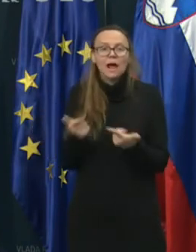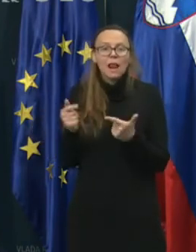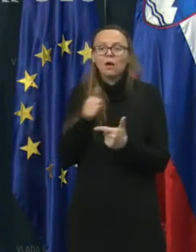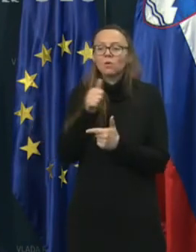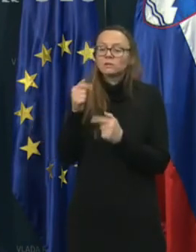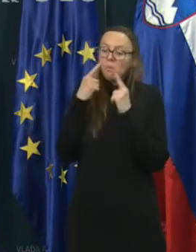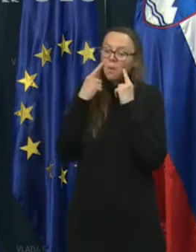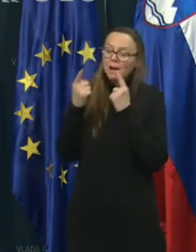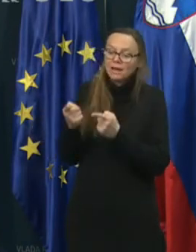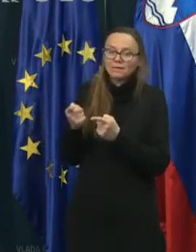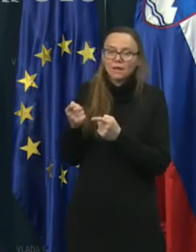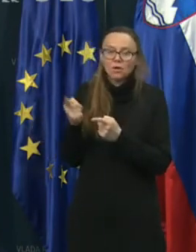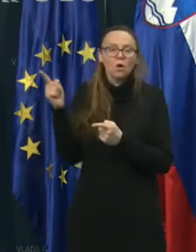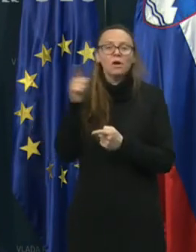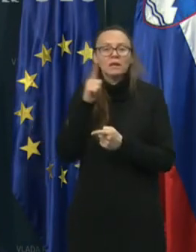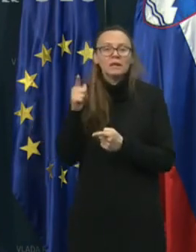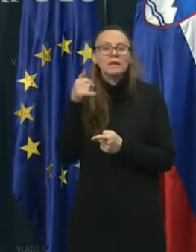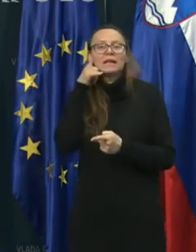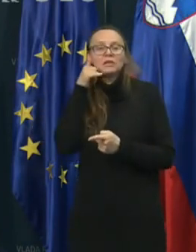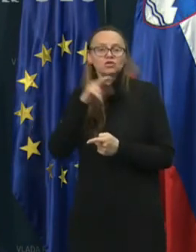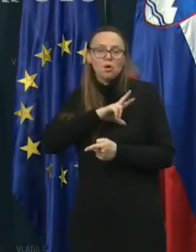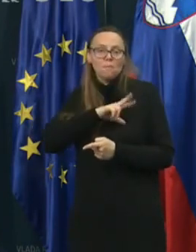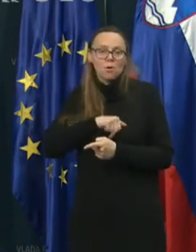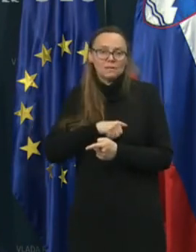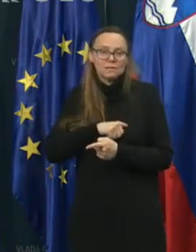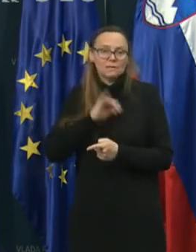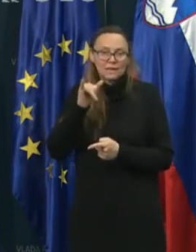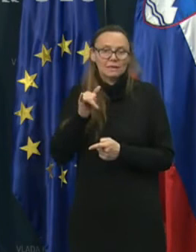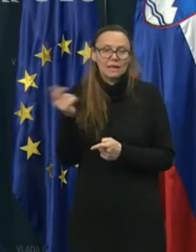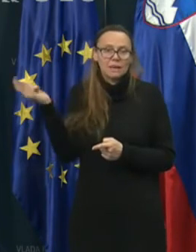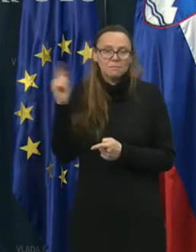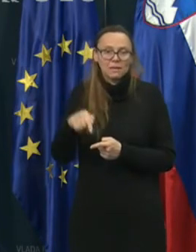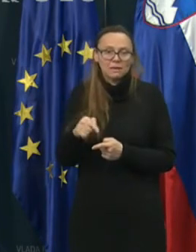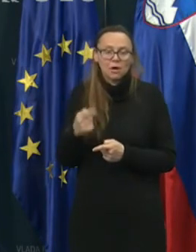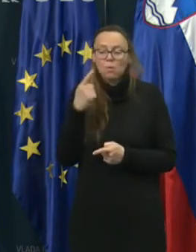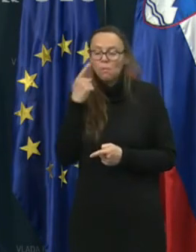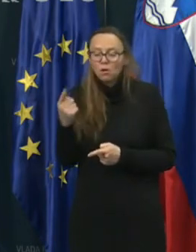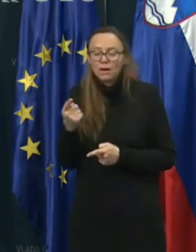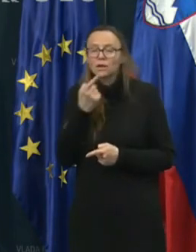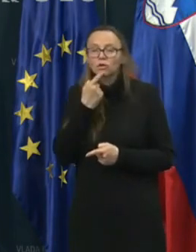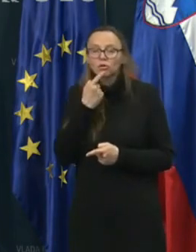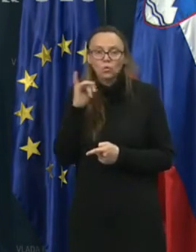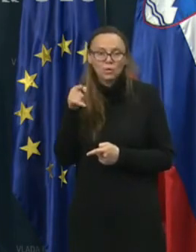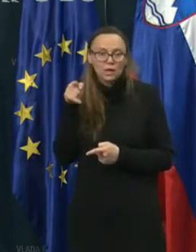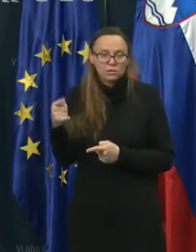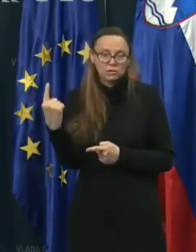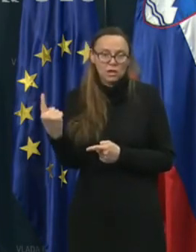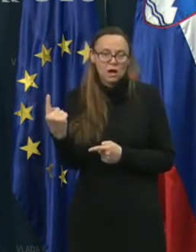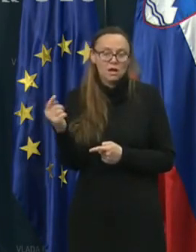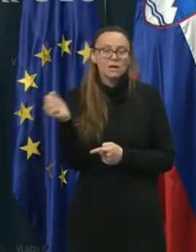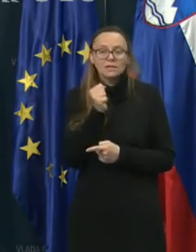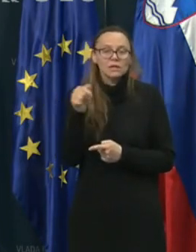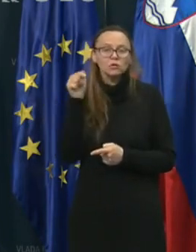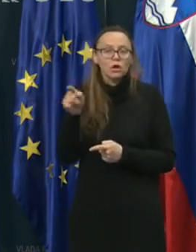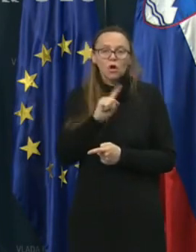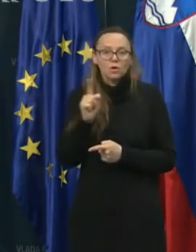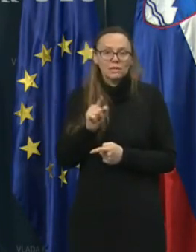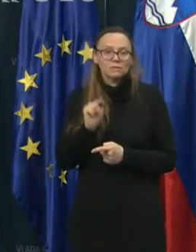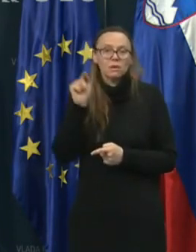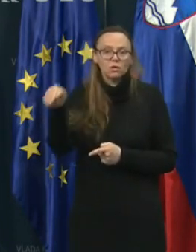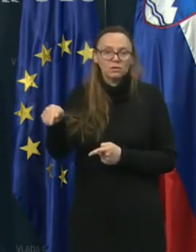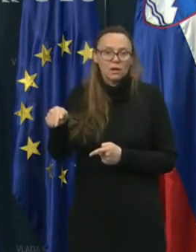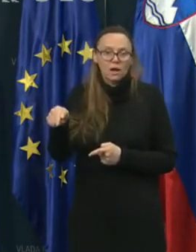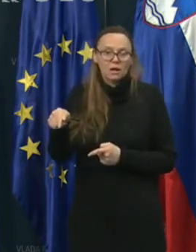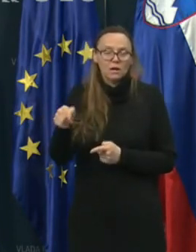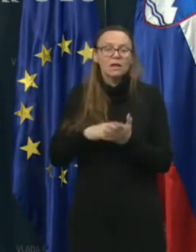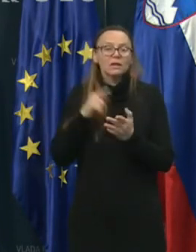samo gledajo in kličejo policiste, naj vendarle pridejo pogledat, kdo to je, ker oni ne smejo tja. No,